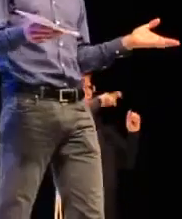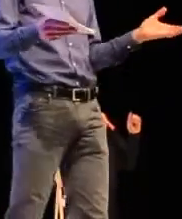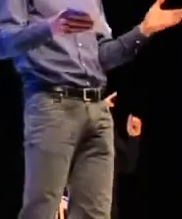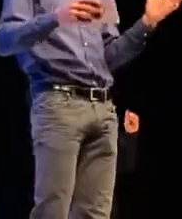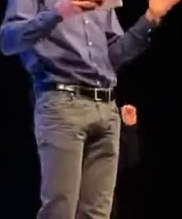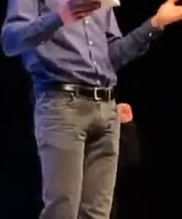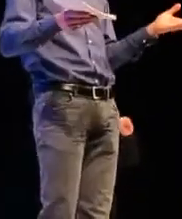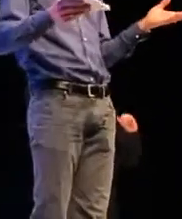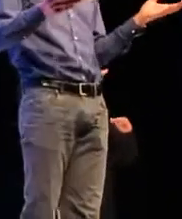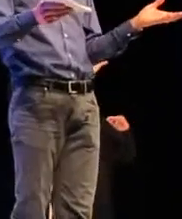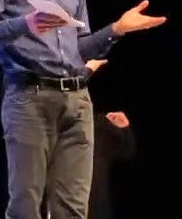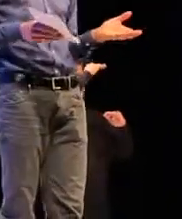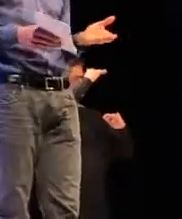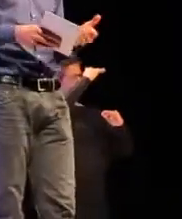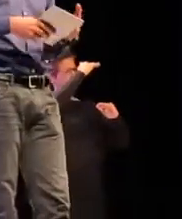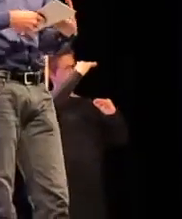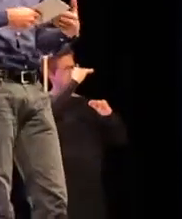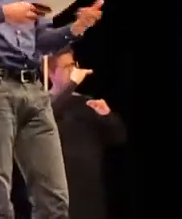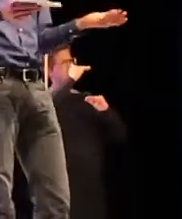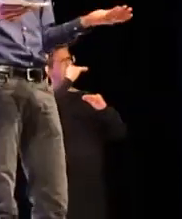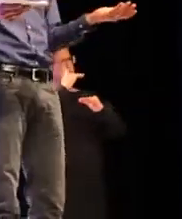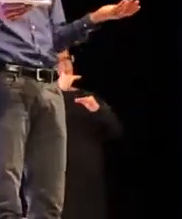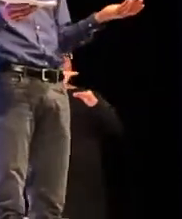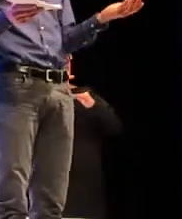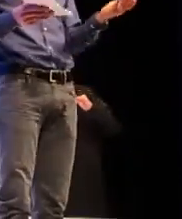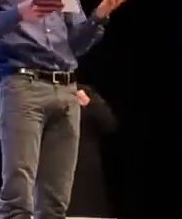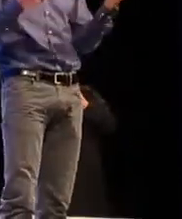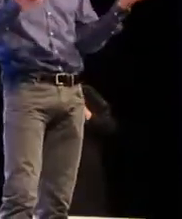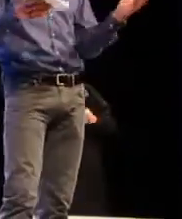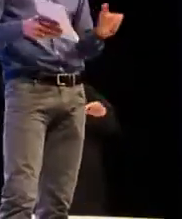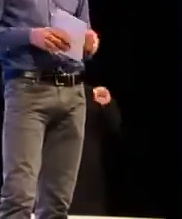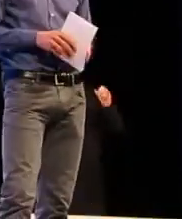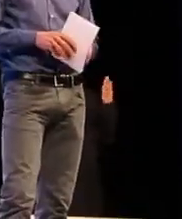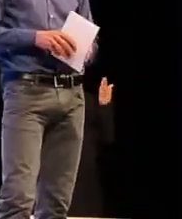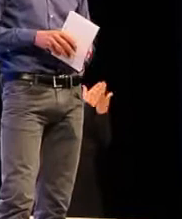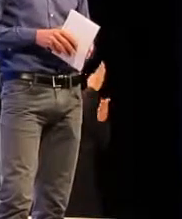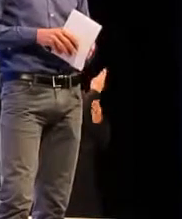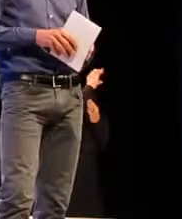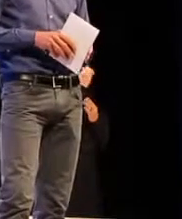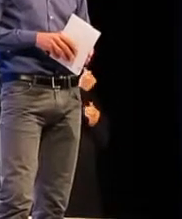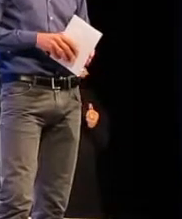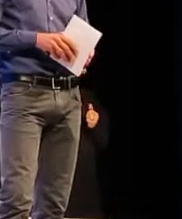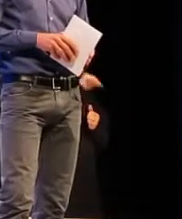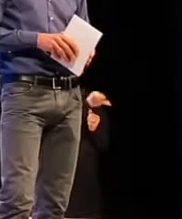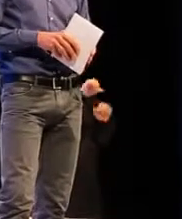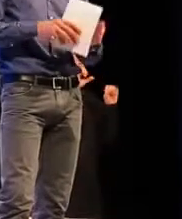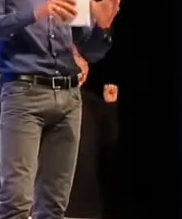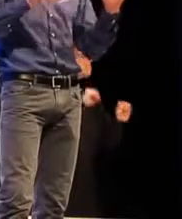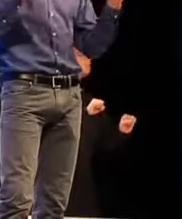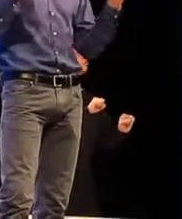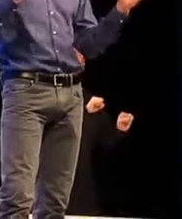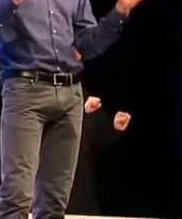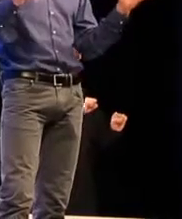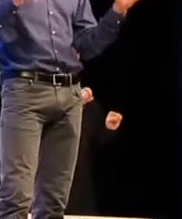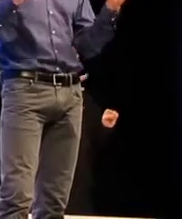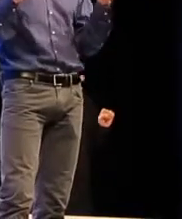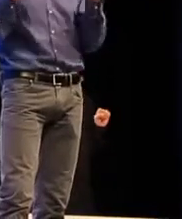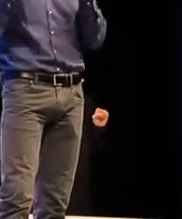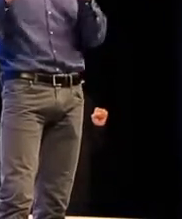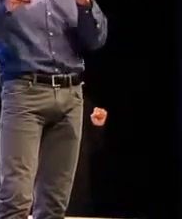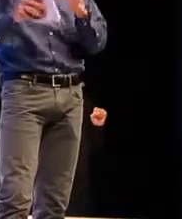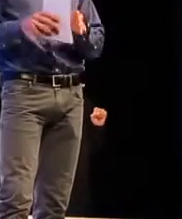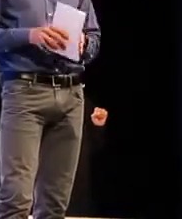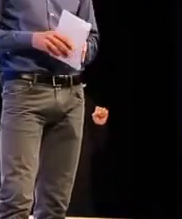mest spännande, storslagna transformationen till en fossilfri värld som mänskligheten någonsin har genomfört. Det är en